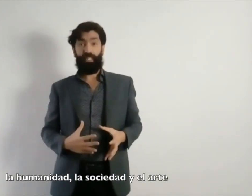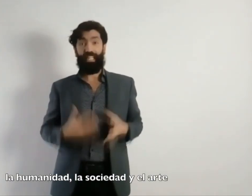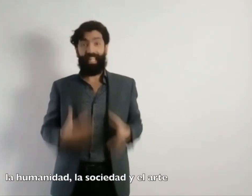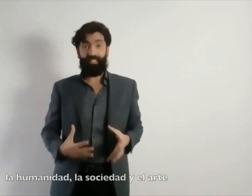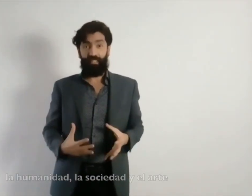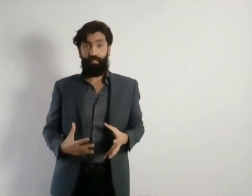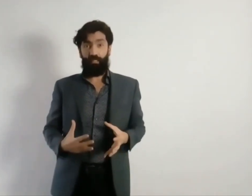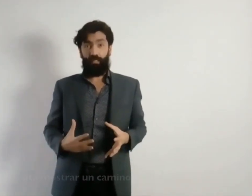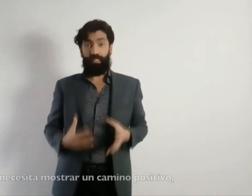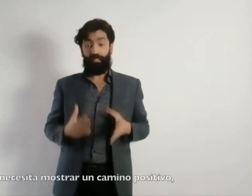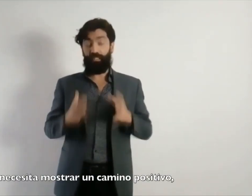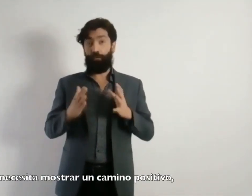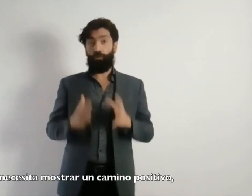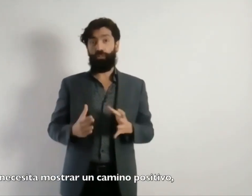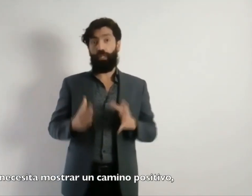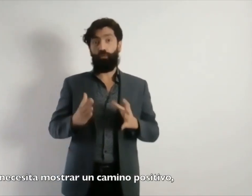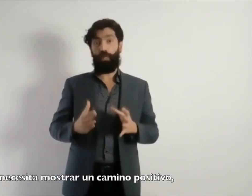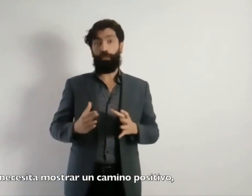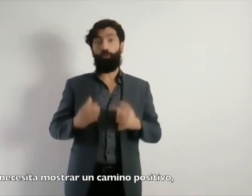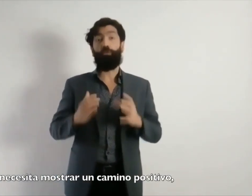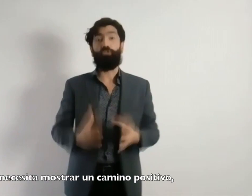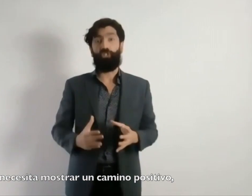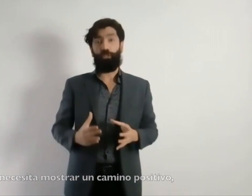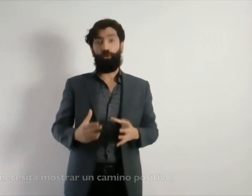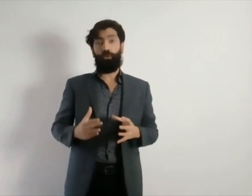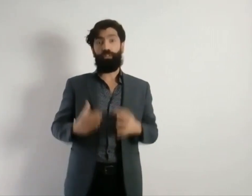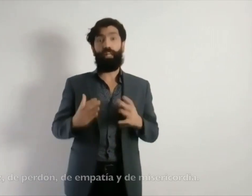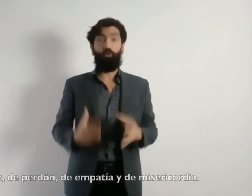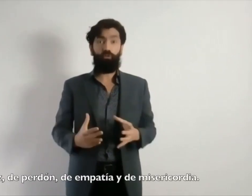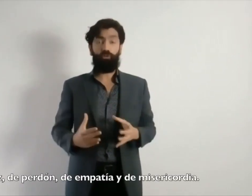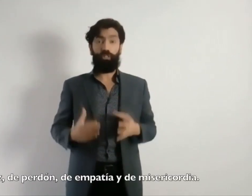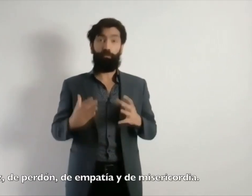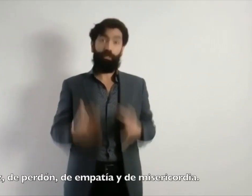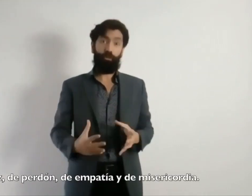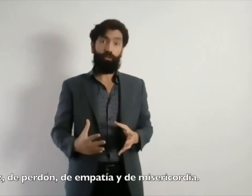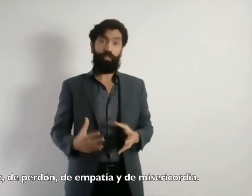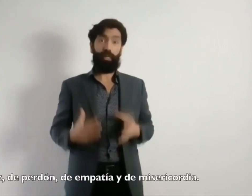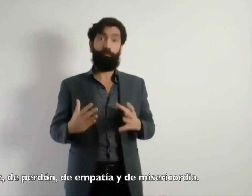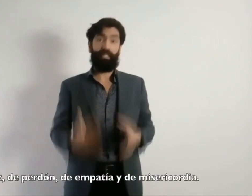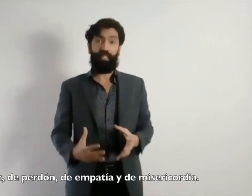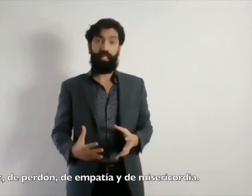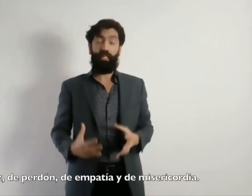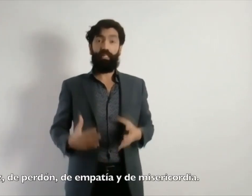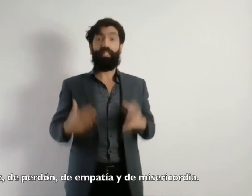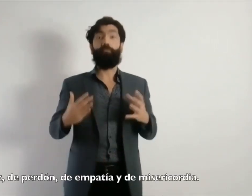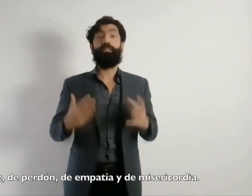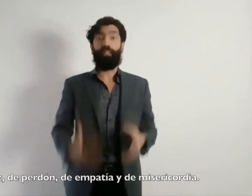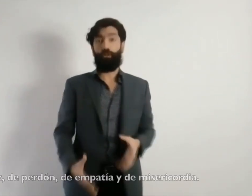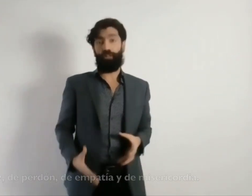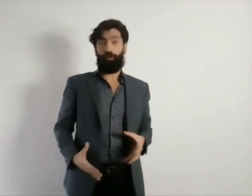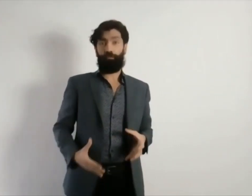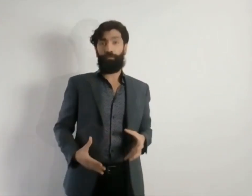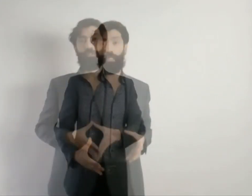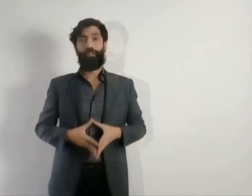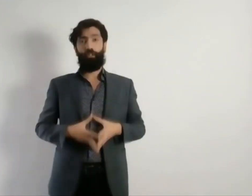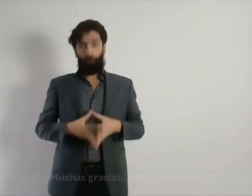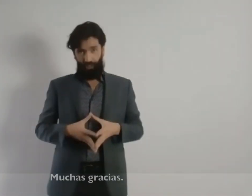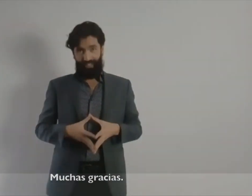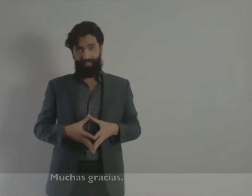el arte necesita mostrar un camino positivo de luz, de perdón, de empatía y de misericordia. Muchas gracias.